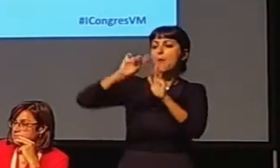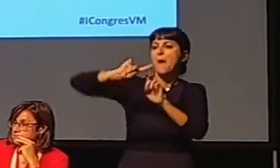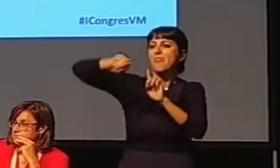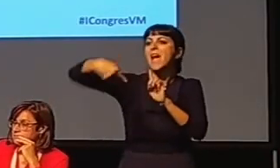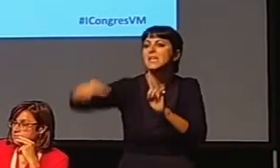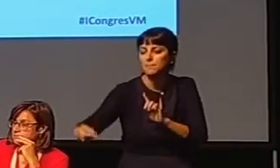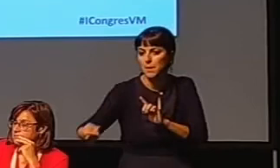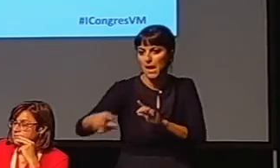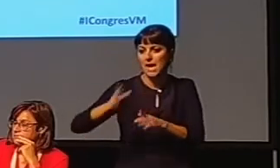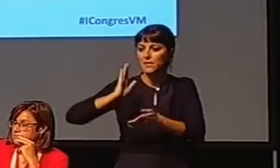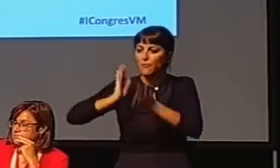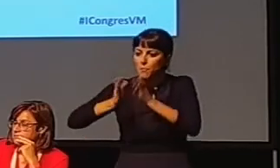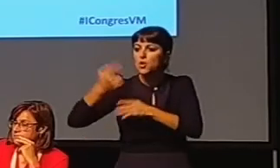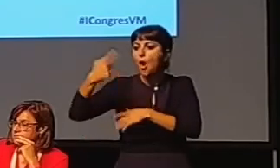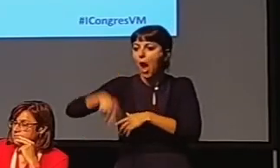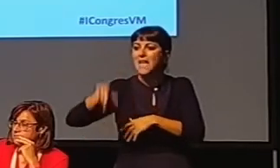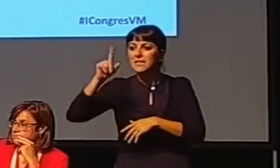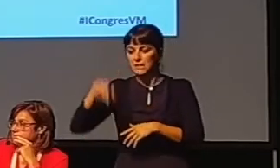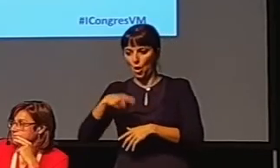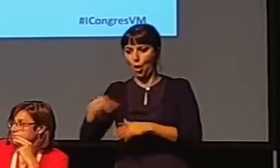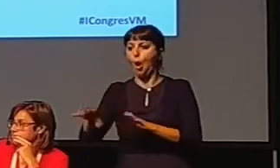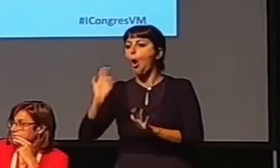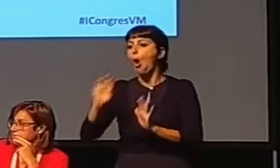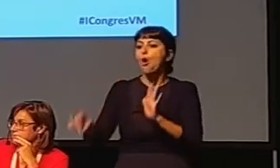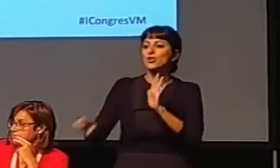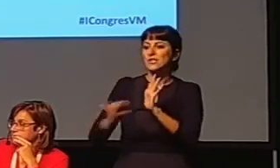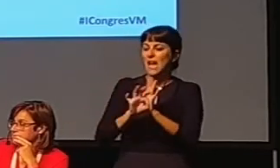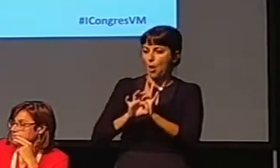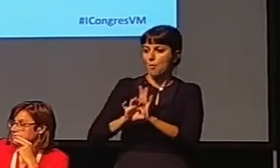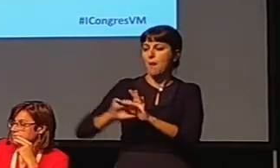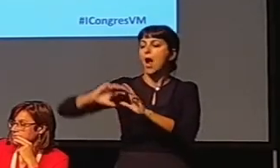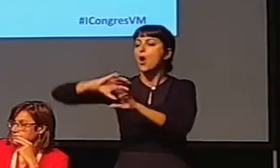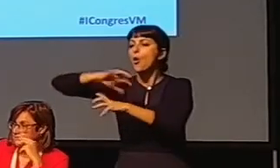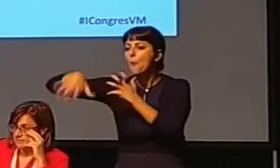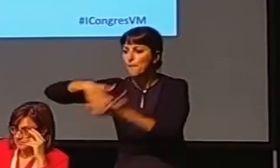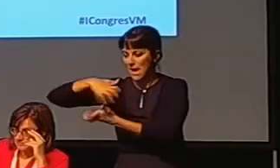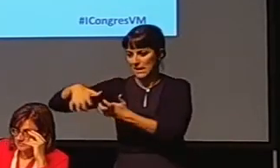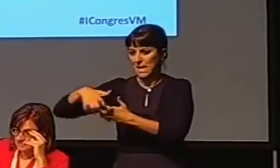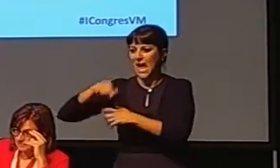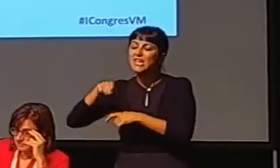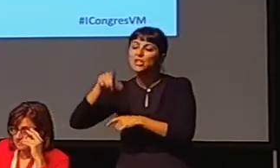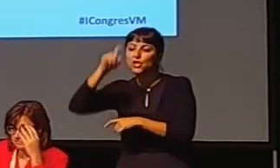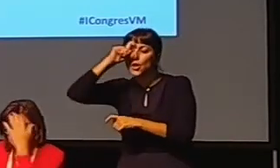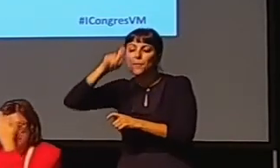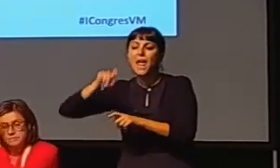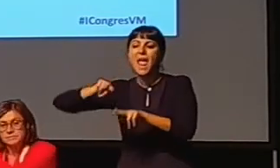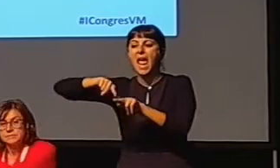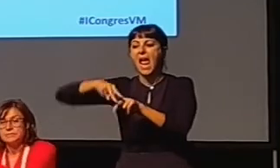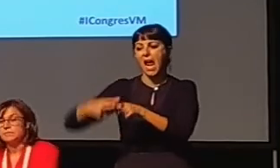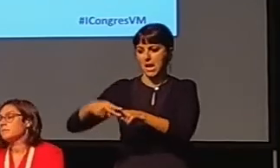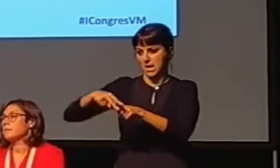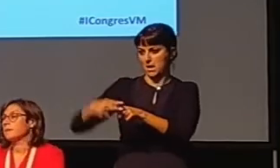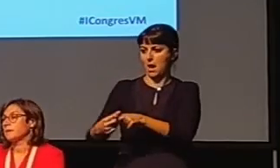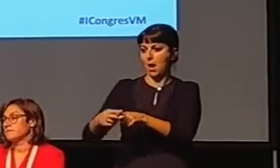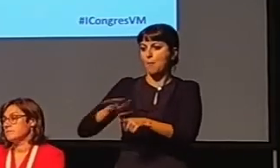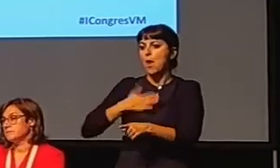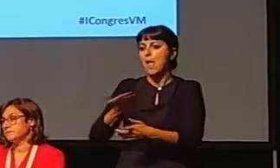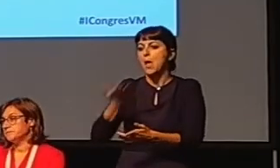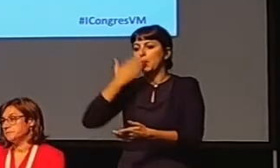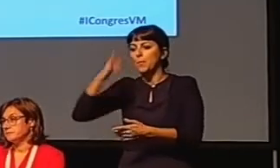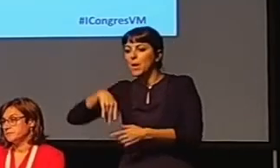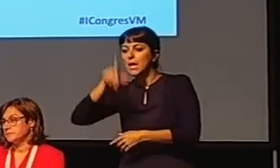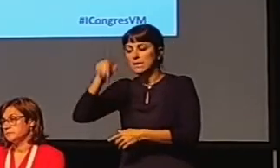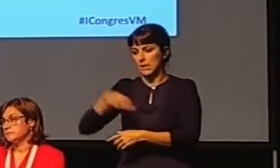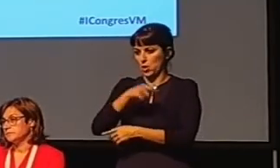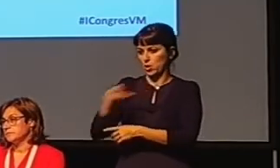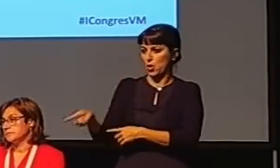del trauma complexa. No, no. Això són eines. ¿Vale? Eines que poden ser més o menys efectives, però que no seran efectives si el